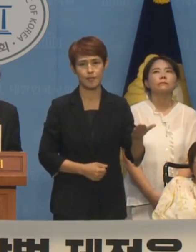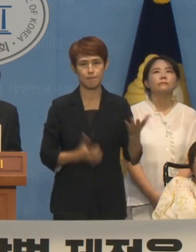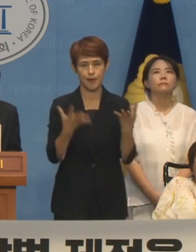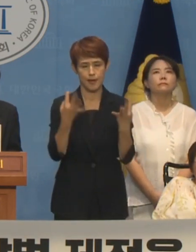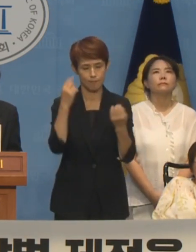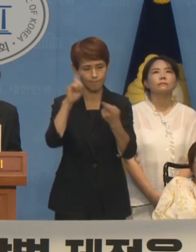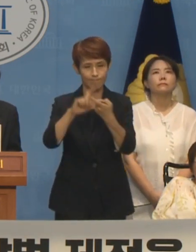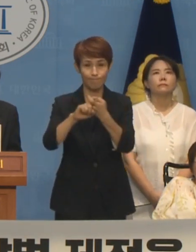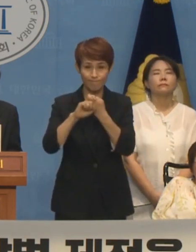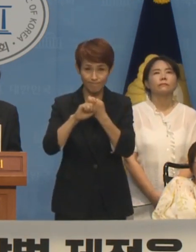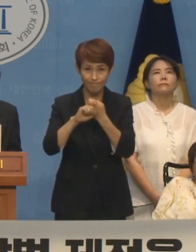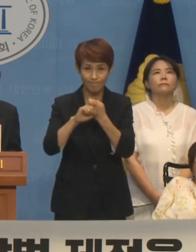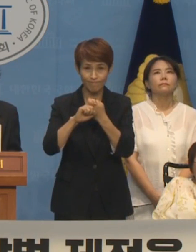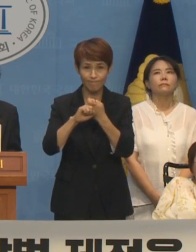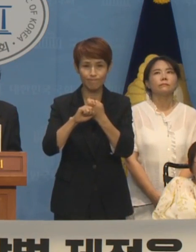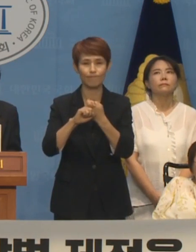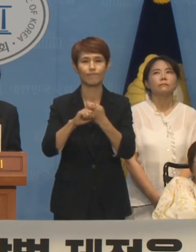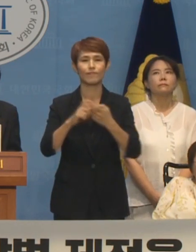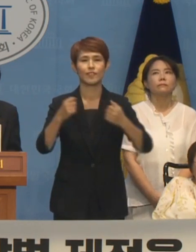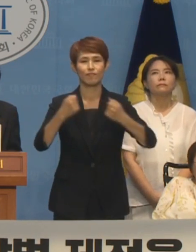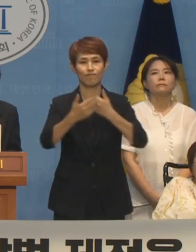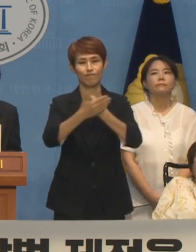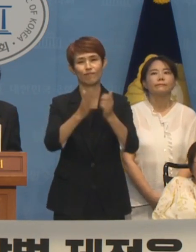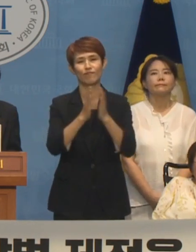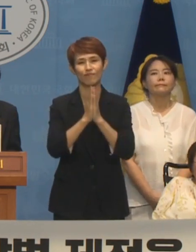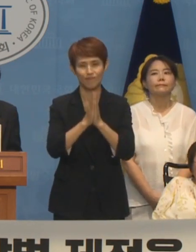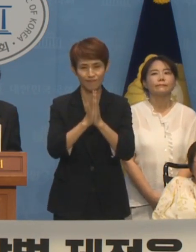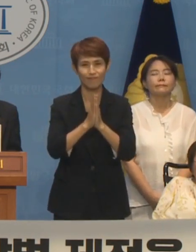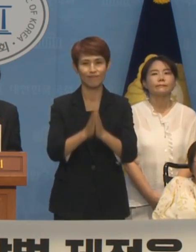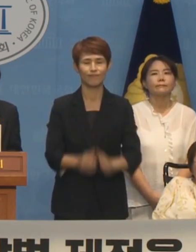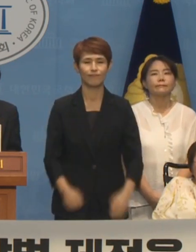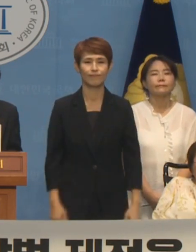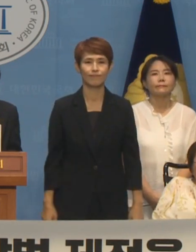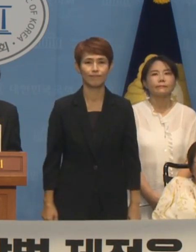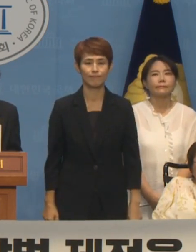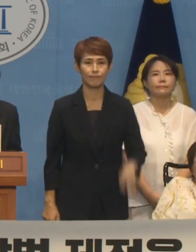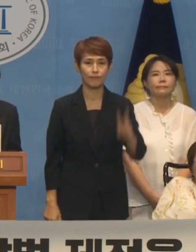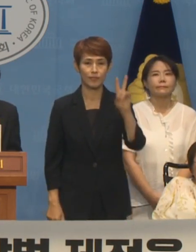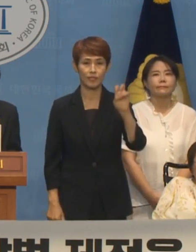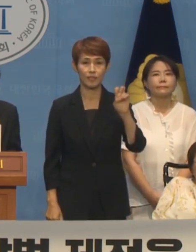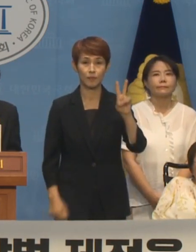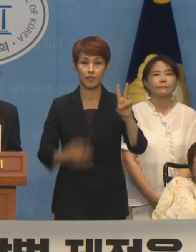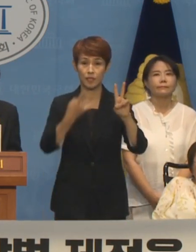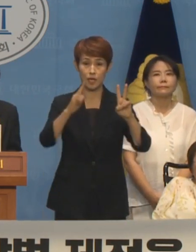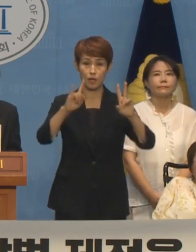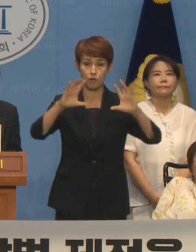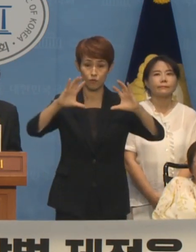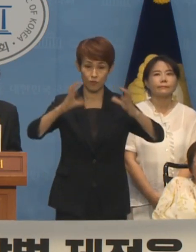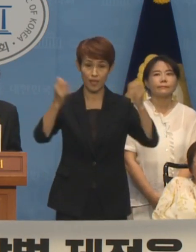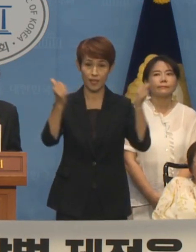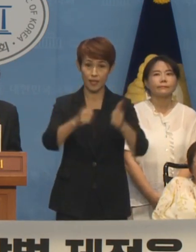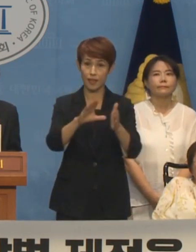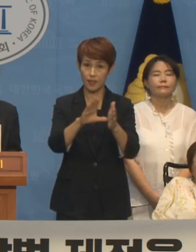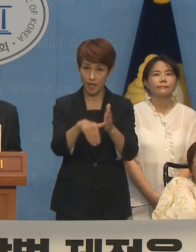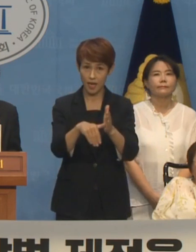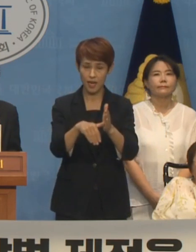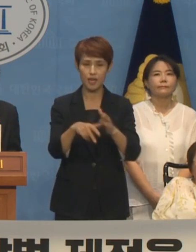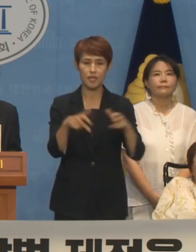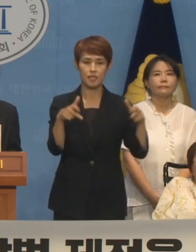많은 관심과 성원을 부탁드립니다. 22대 국회에서